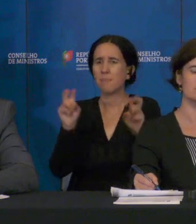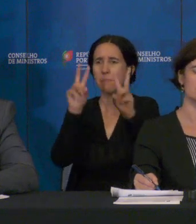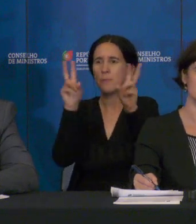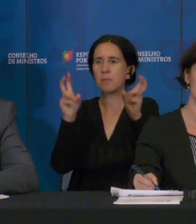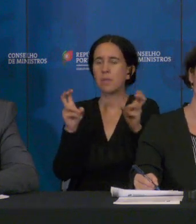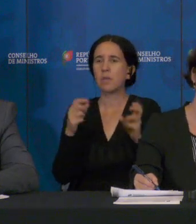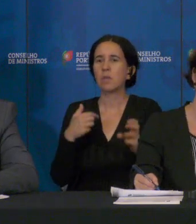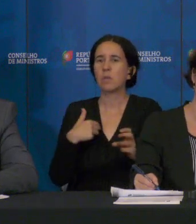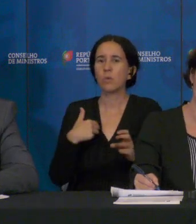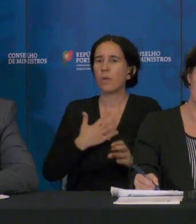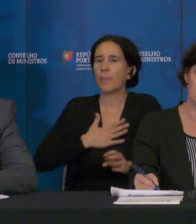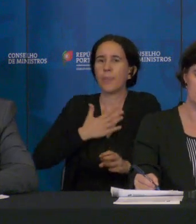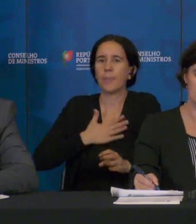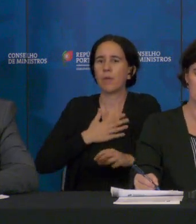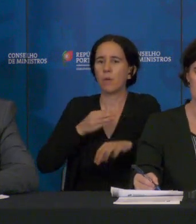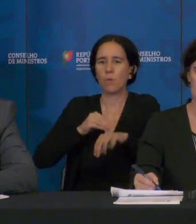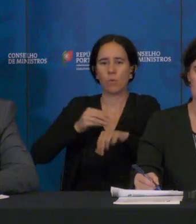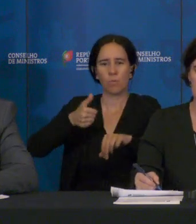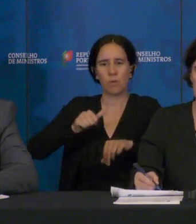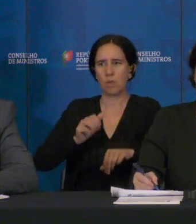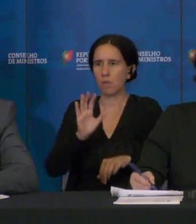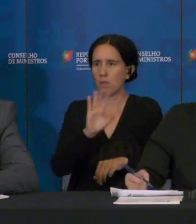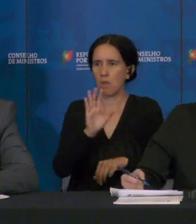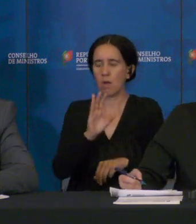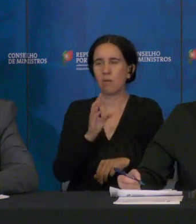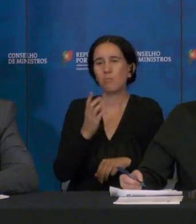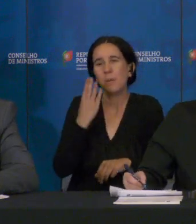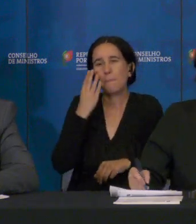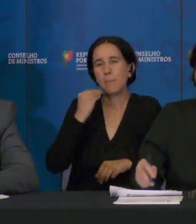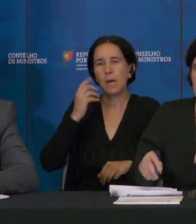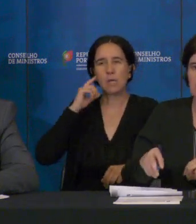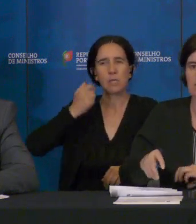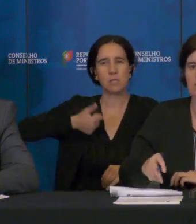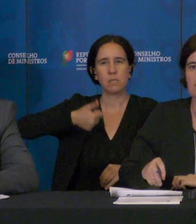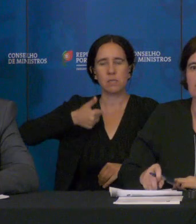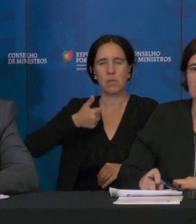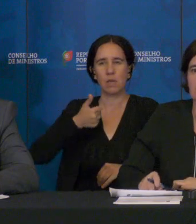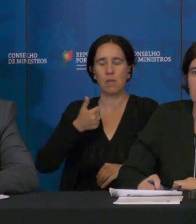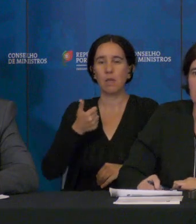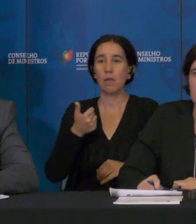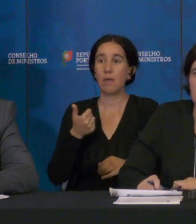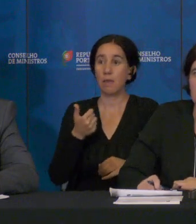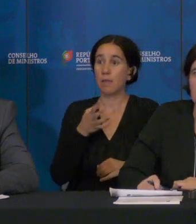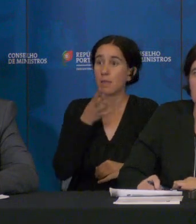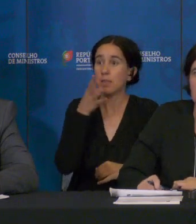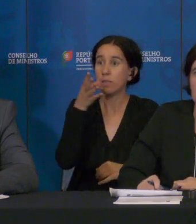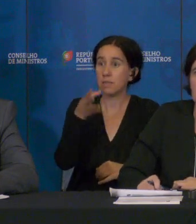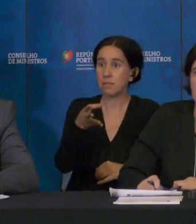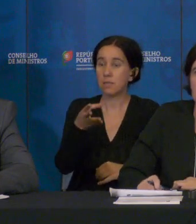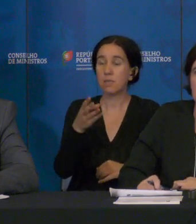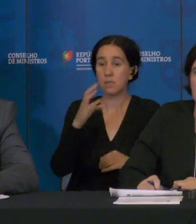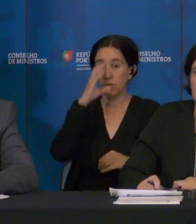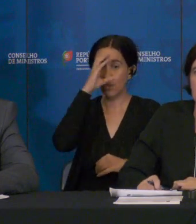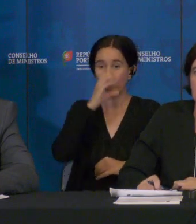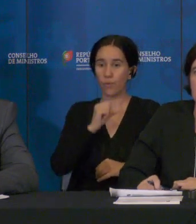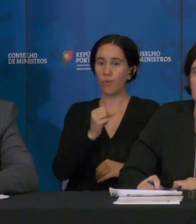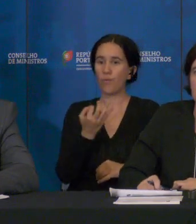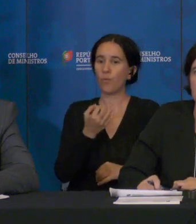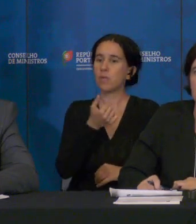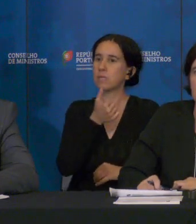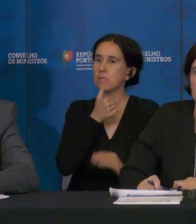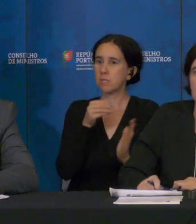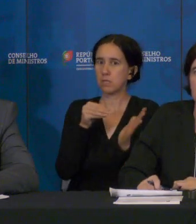dar nenhum comentário, porque acho que o que é essencial é dizer que o Governo tomou uma